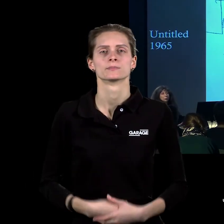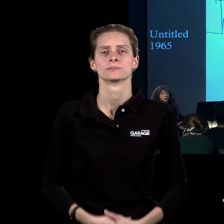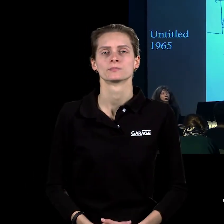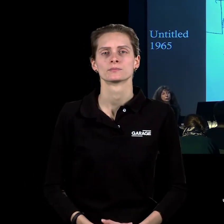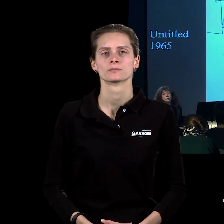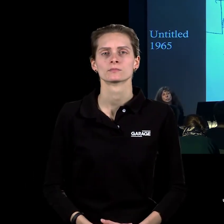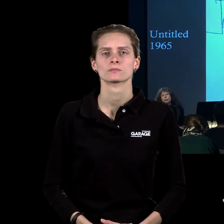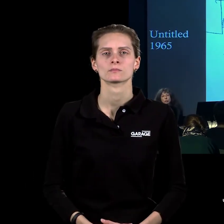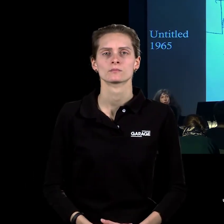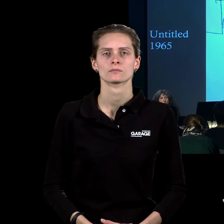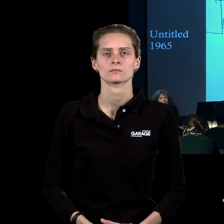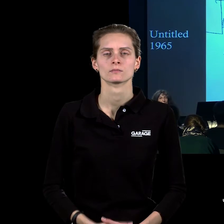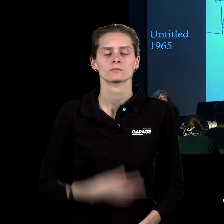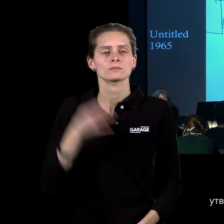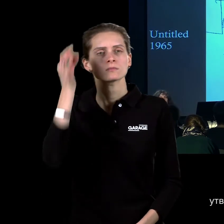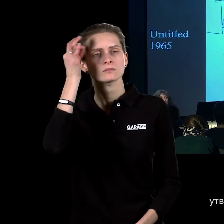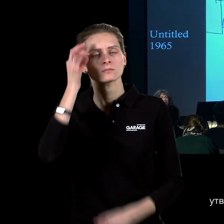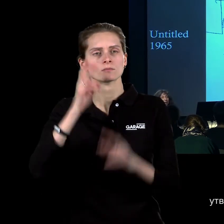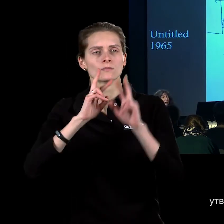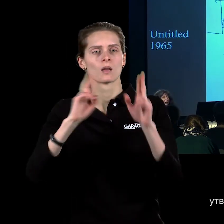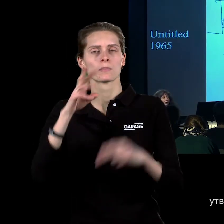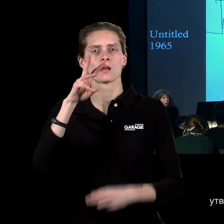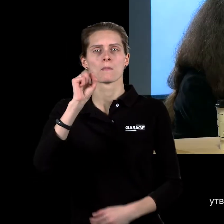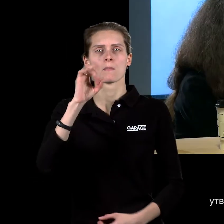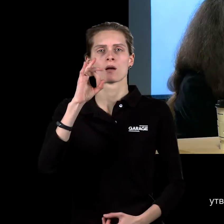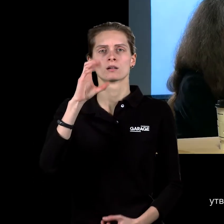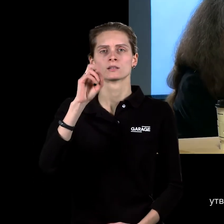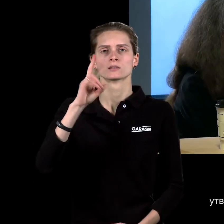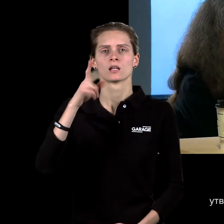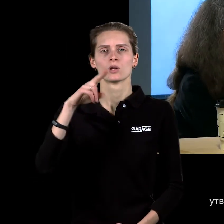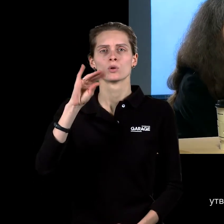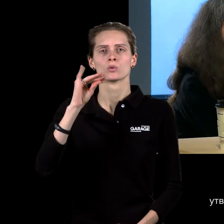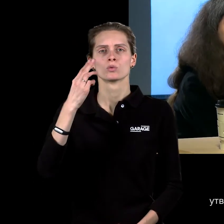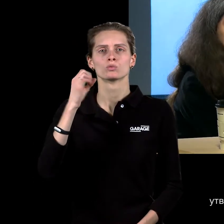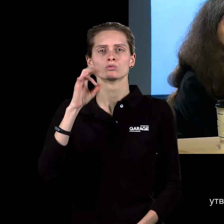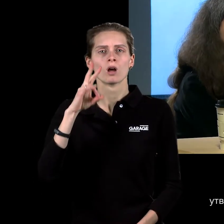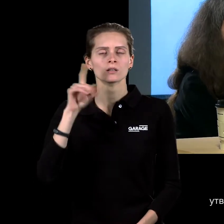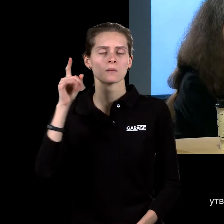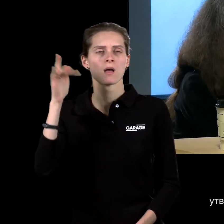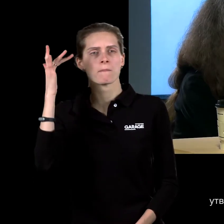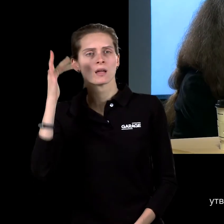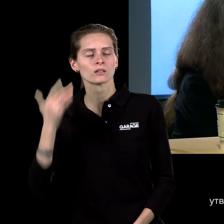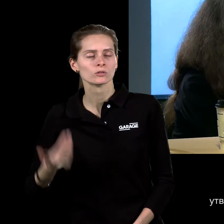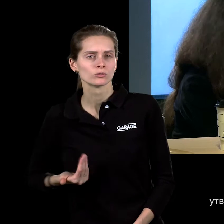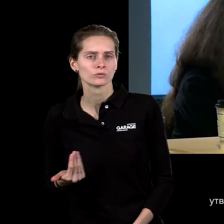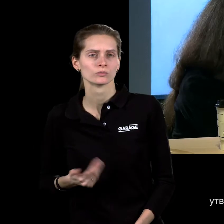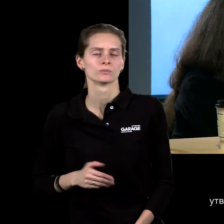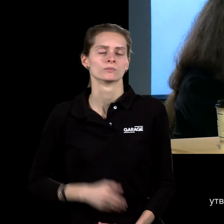могут напомнить о работах Марселя Дюшана тогда, то живущего в Америке,